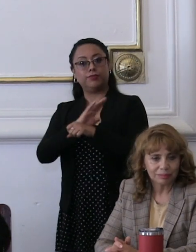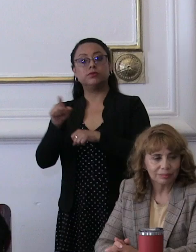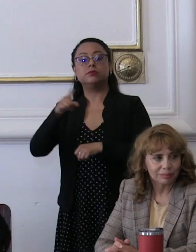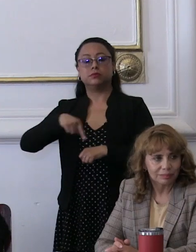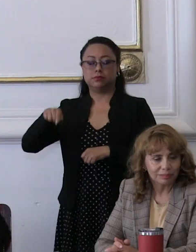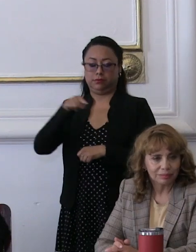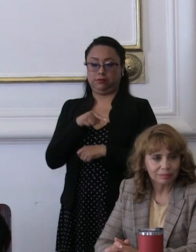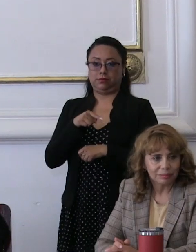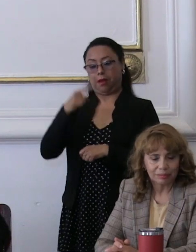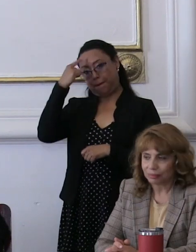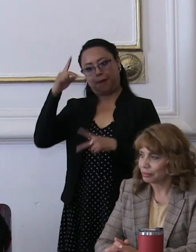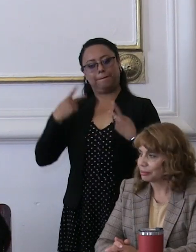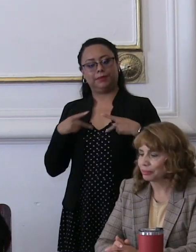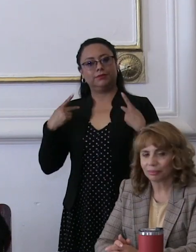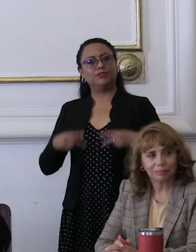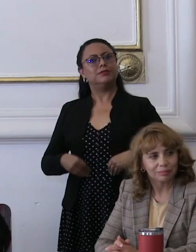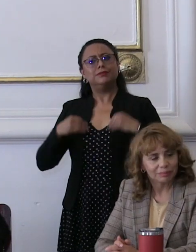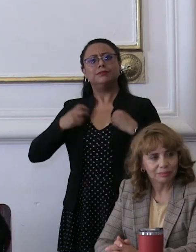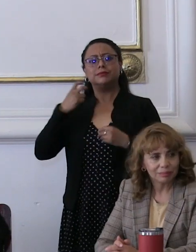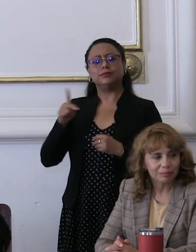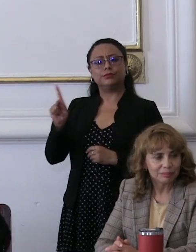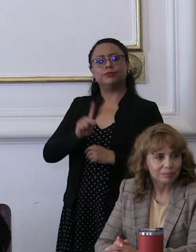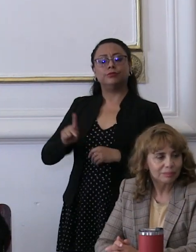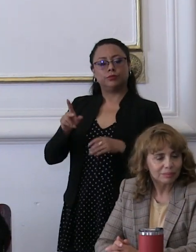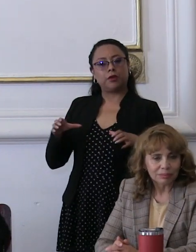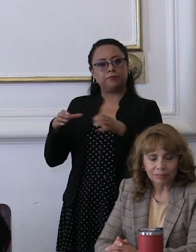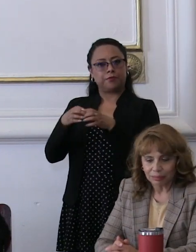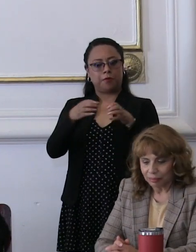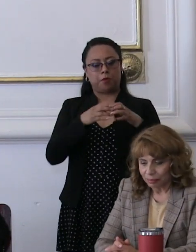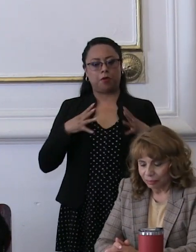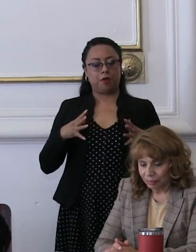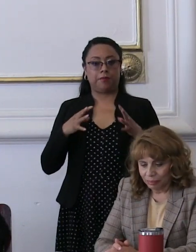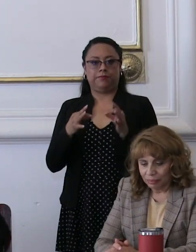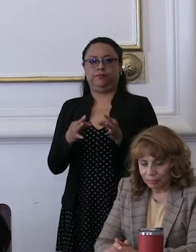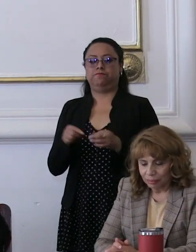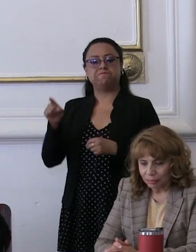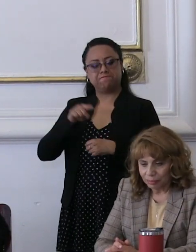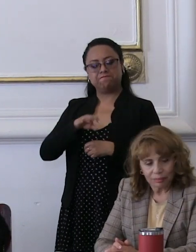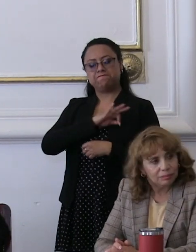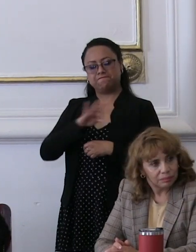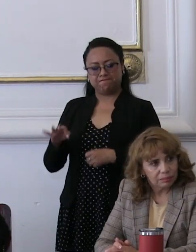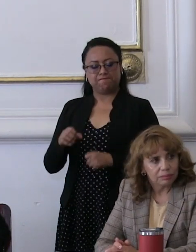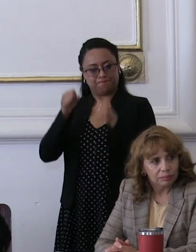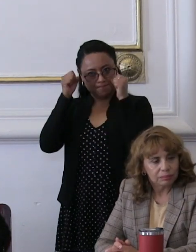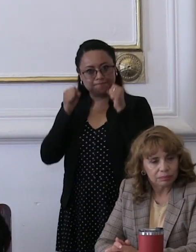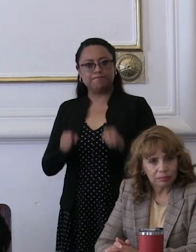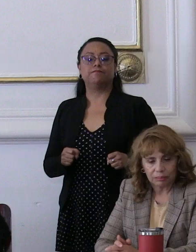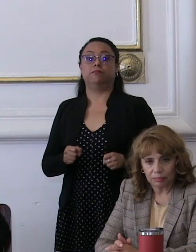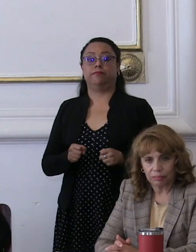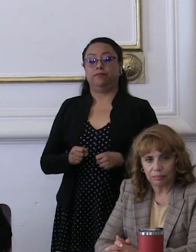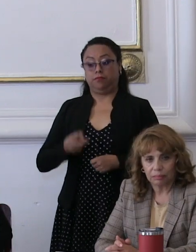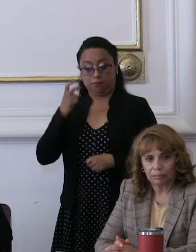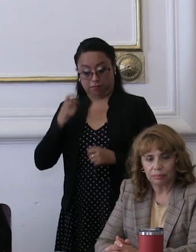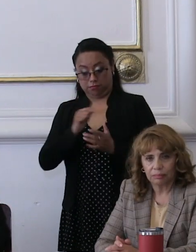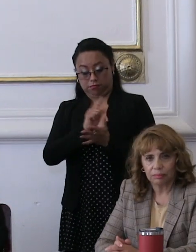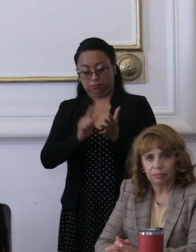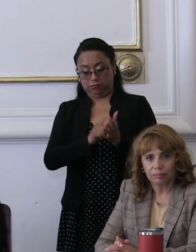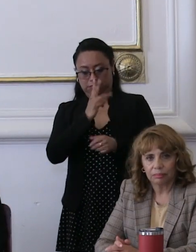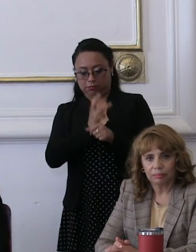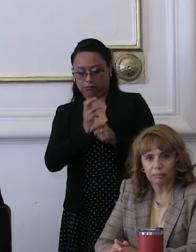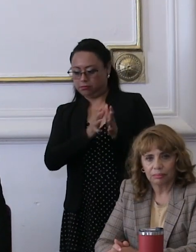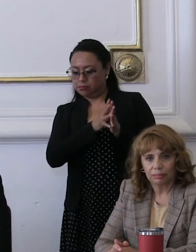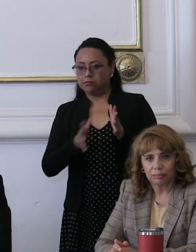Los habitantes de los pueblos y barrios originarios pueden tener esa certeza que esta tercera legislatura no les va a fallar. Tenemos una